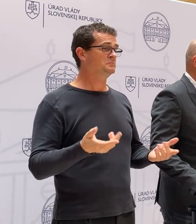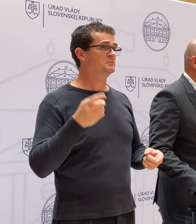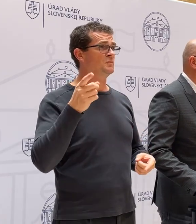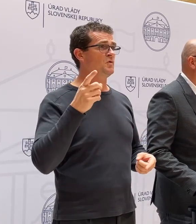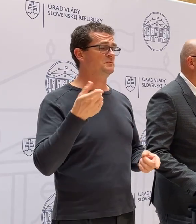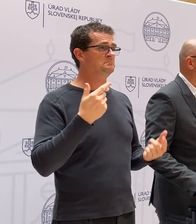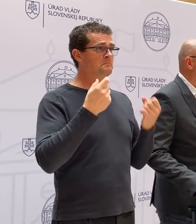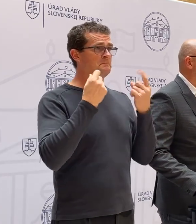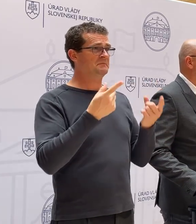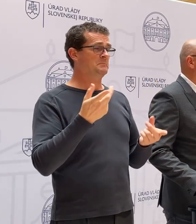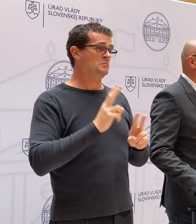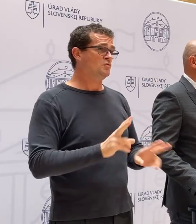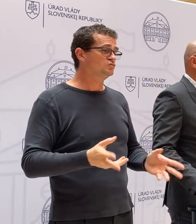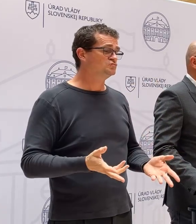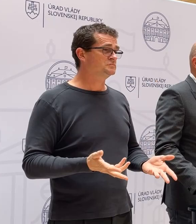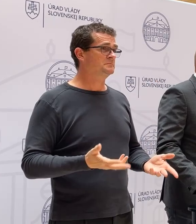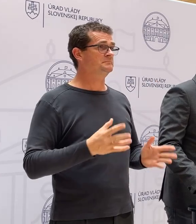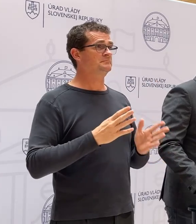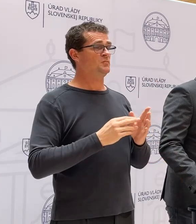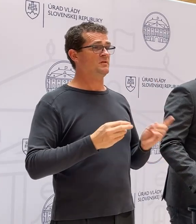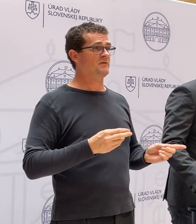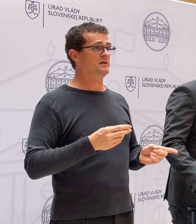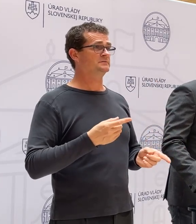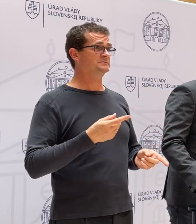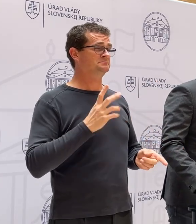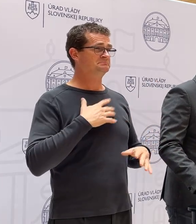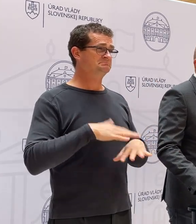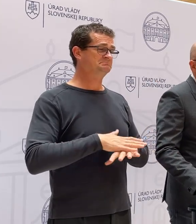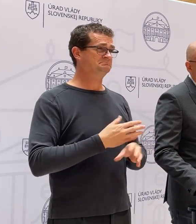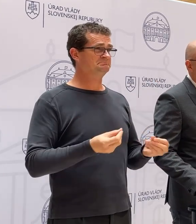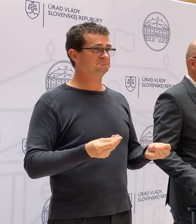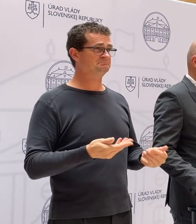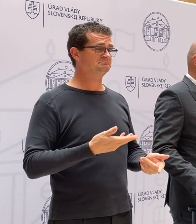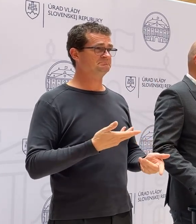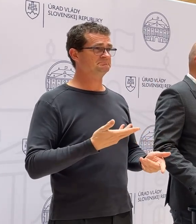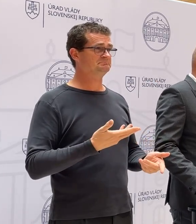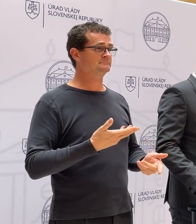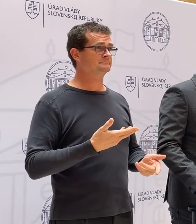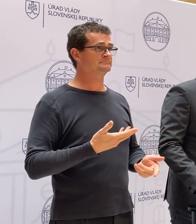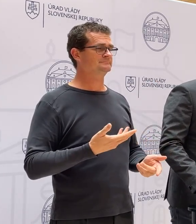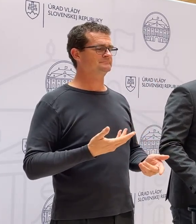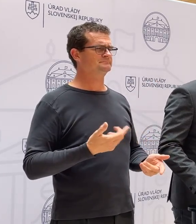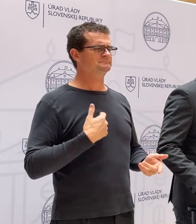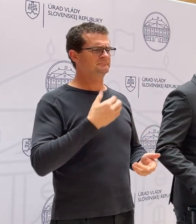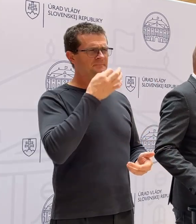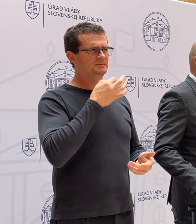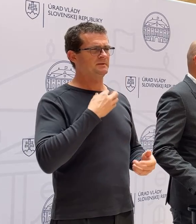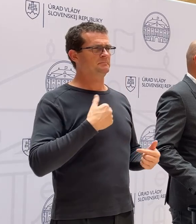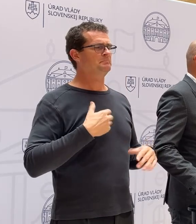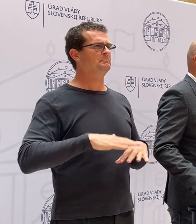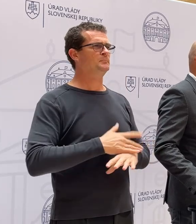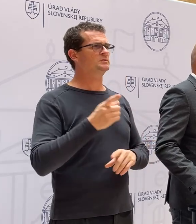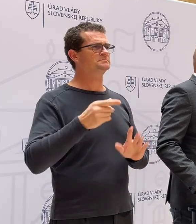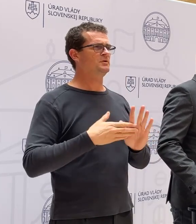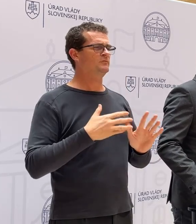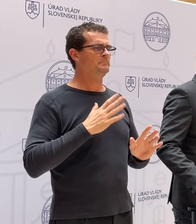on je teda muž prekvapení. Môže sa podľa vás, máte taký pocit, že by sa neviem, ako, stať, prosím, že naozaj odíde? Nepýtajte sa mňa na pocity